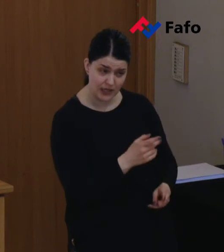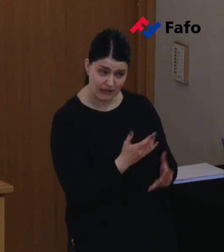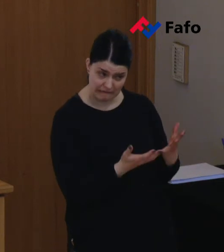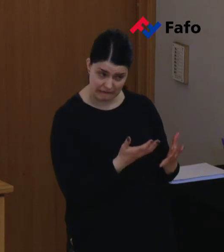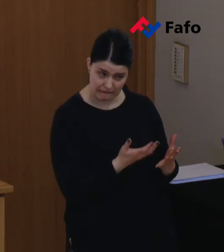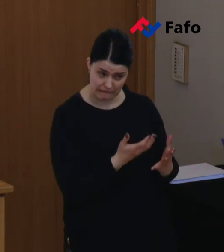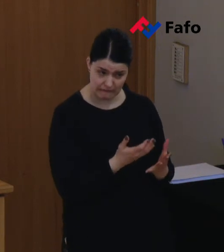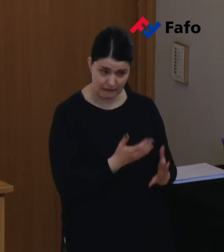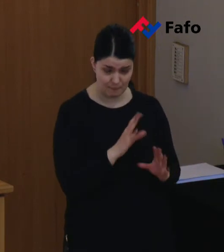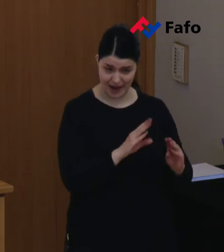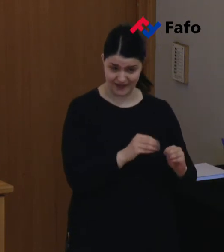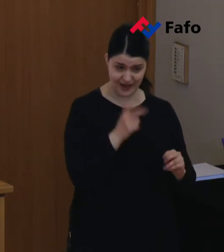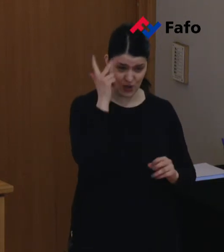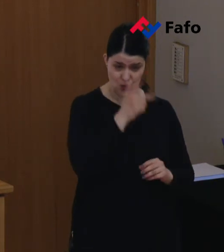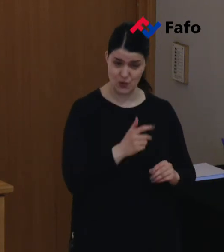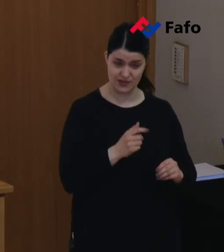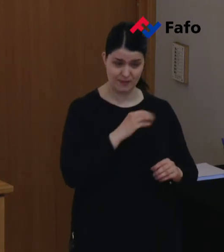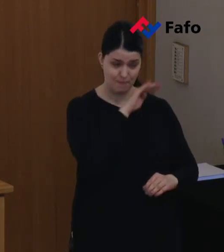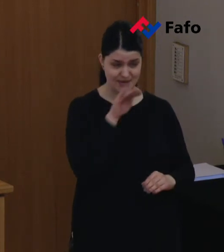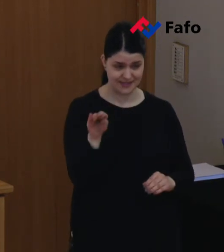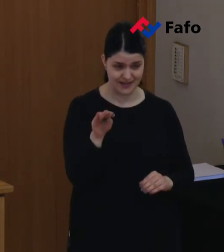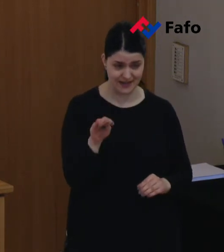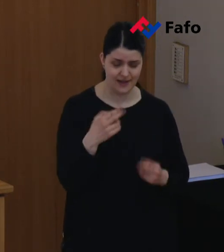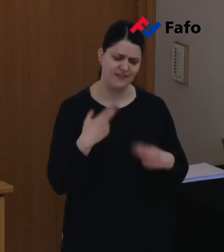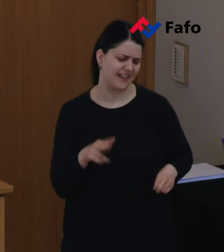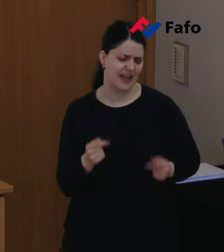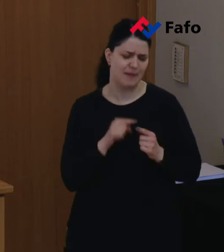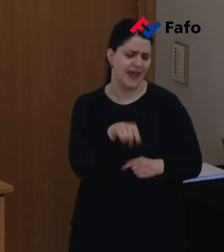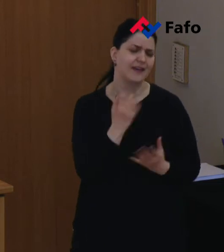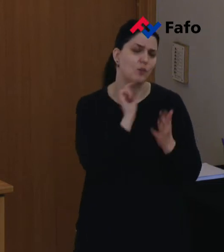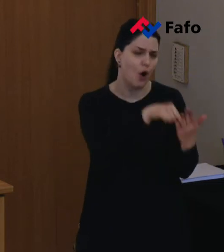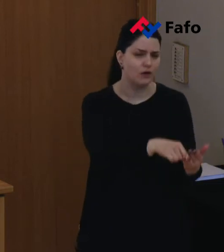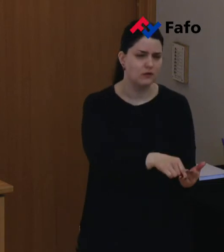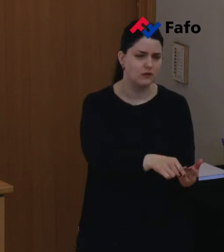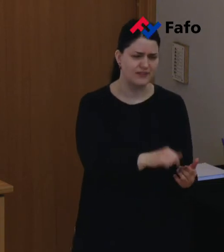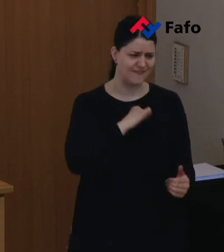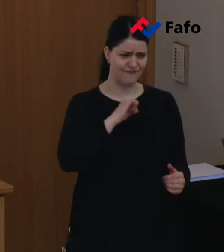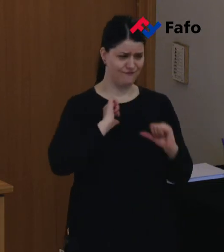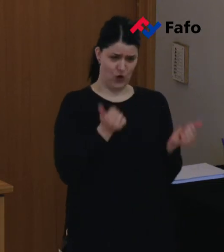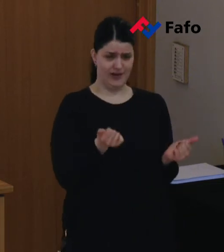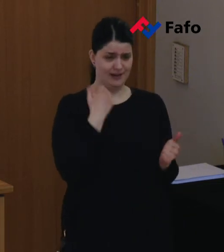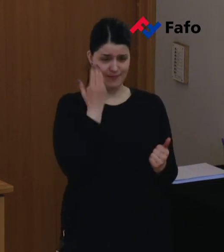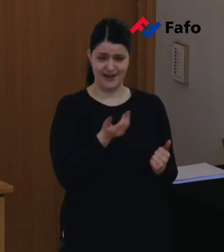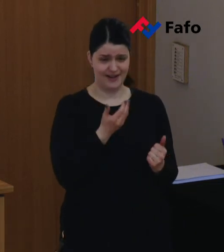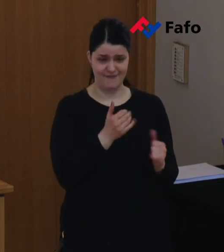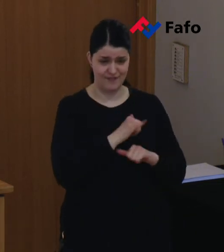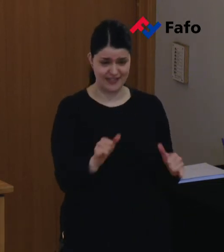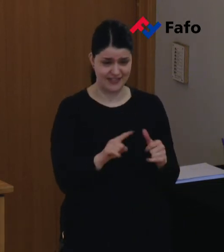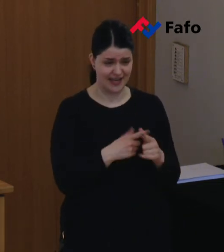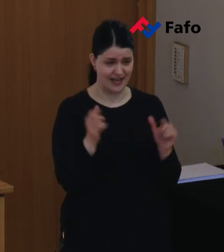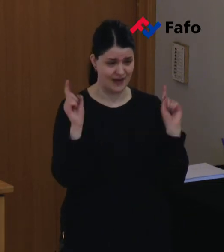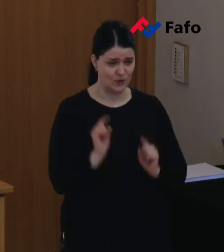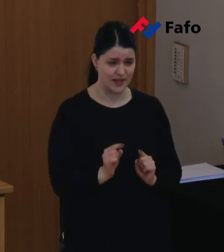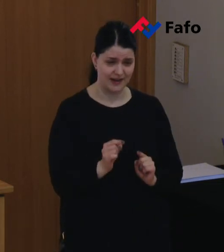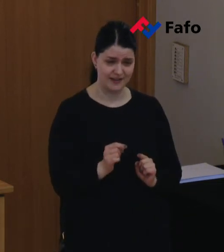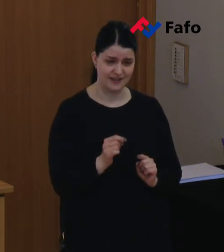ble bedre rusmestring? Ble de friskere? Nei, men det ikke noe mål. Det sier seg selv at det ikke blir friskere eller blir mindre mer rusmestring hvis ikke det noe